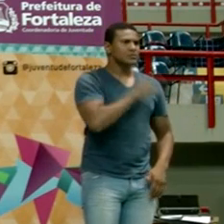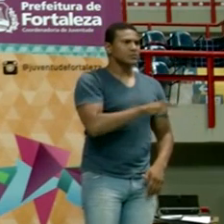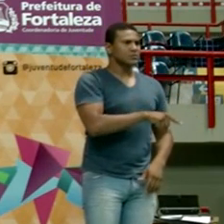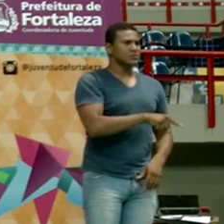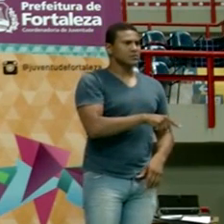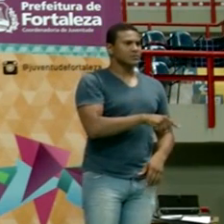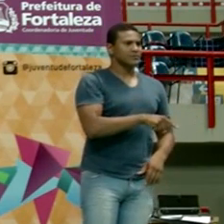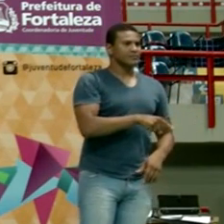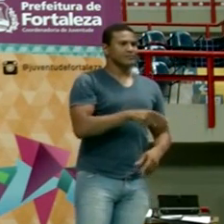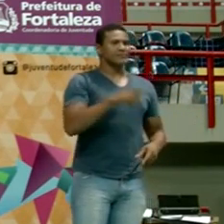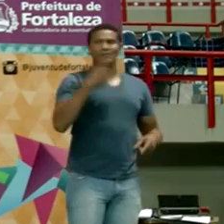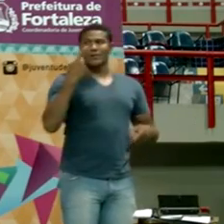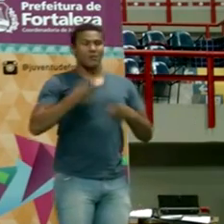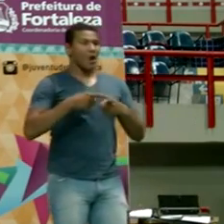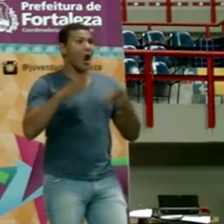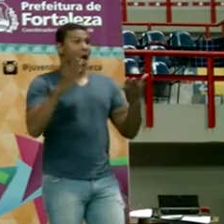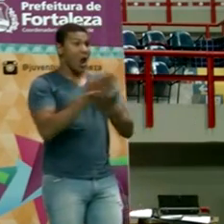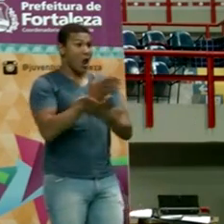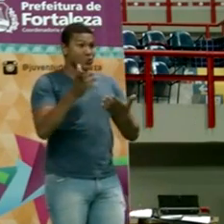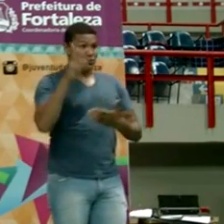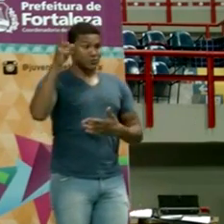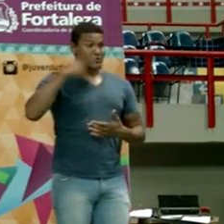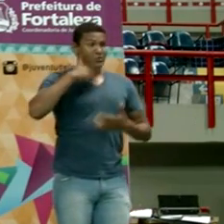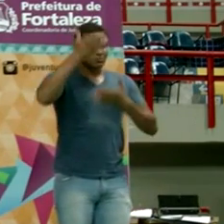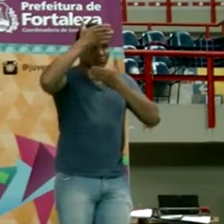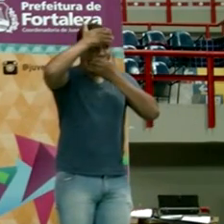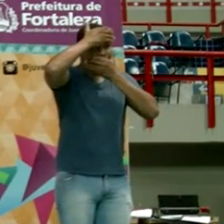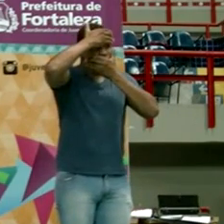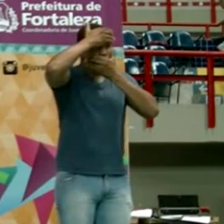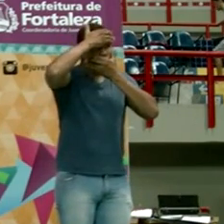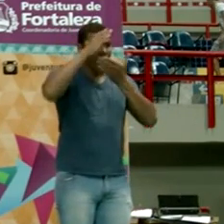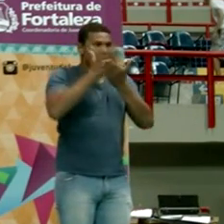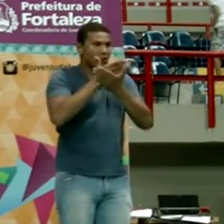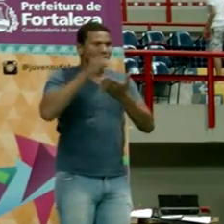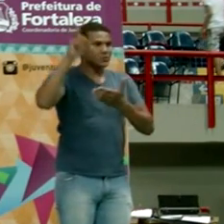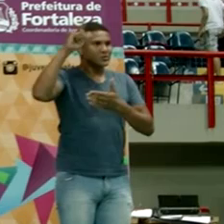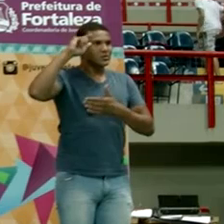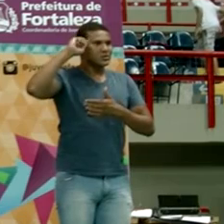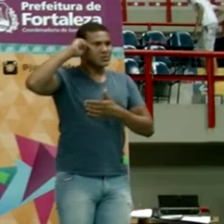Brasil eram muçulmanos e alguns sabiam ler,